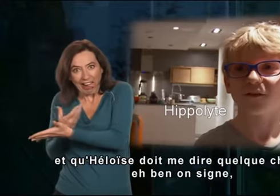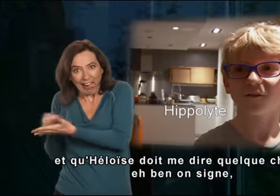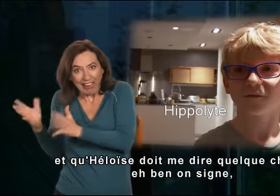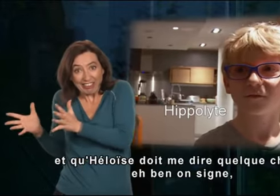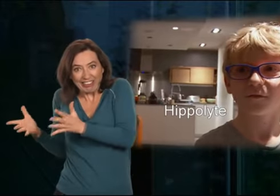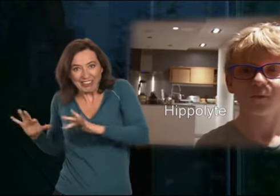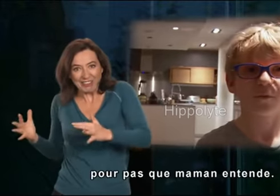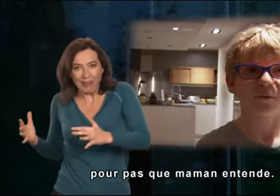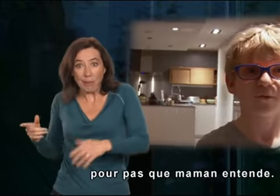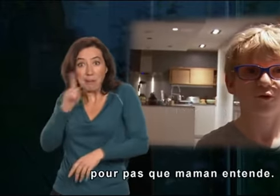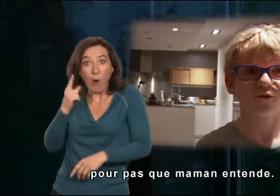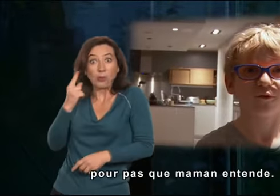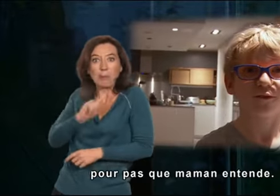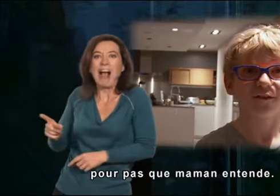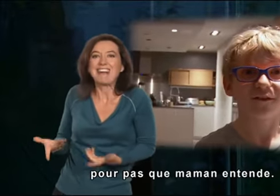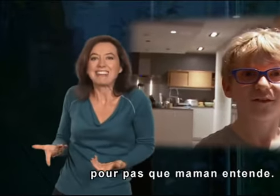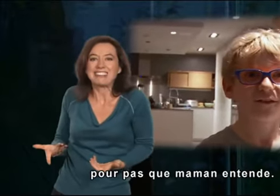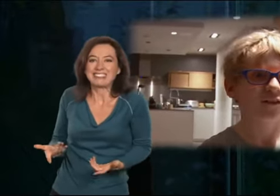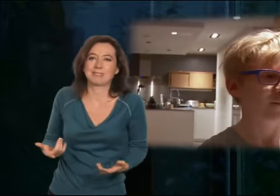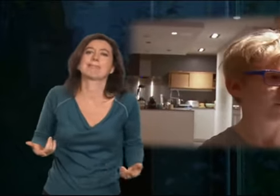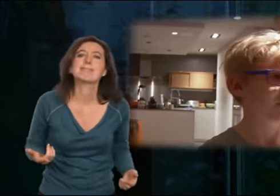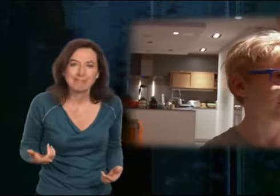signe pour pas que maman entende.